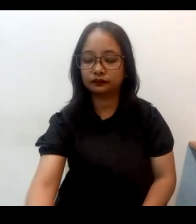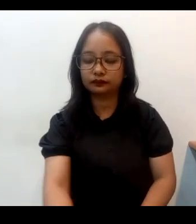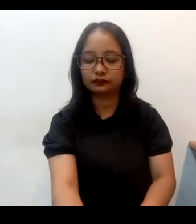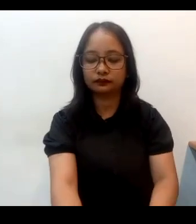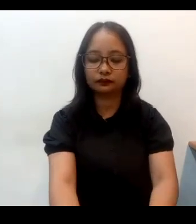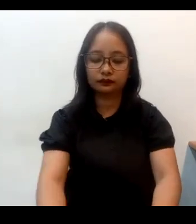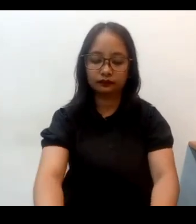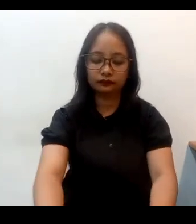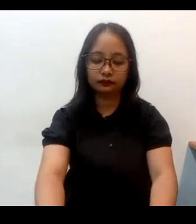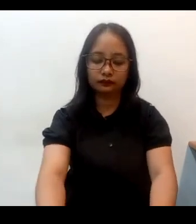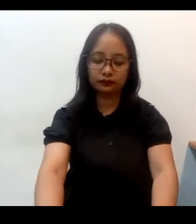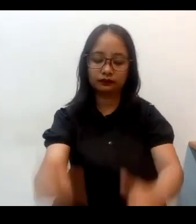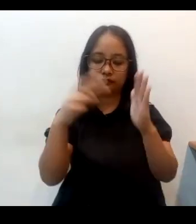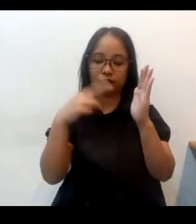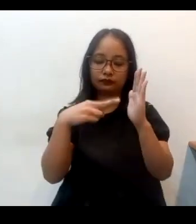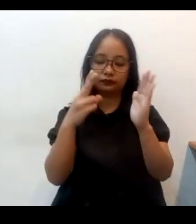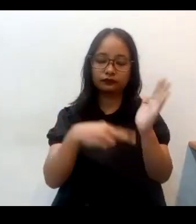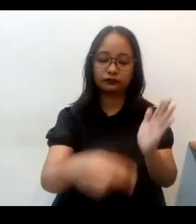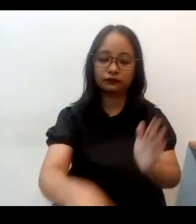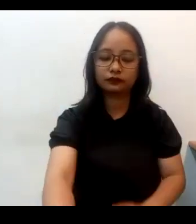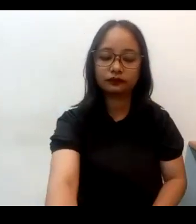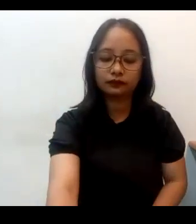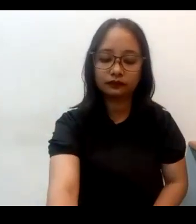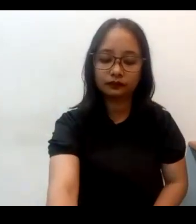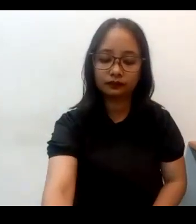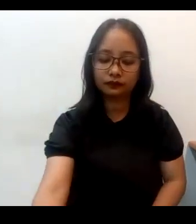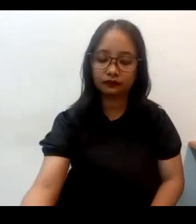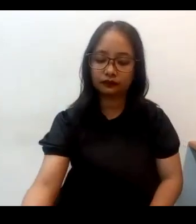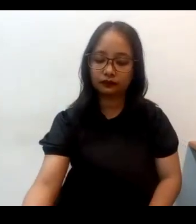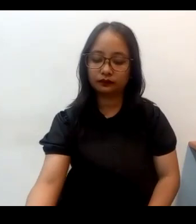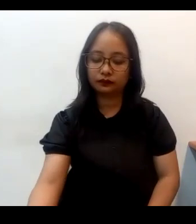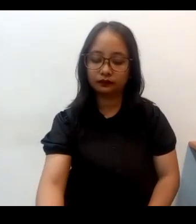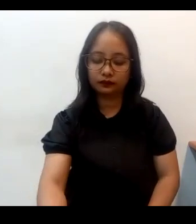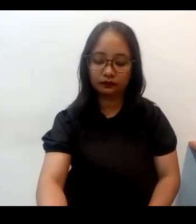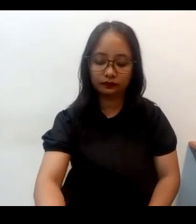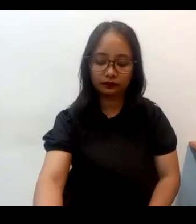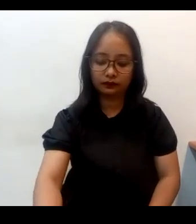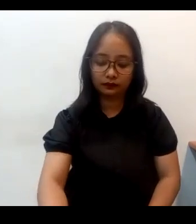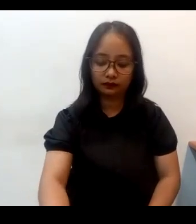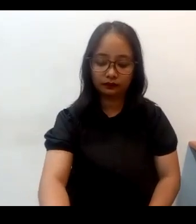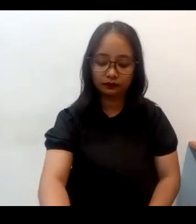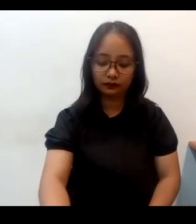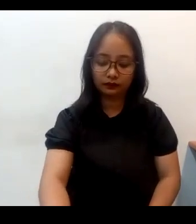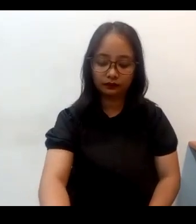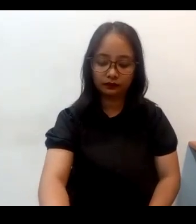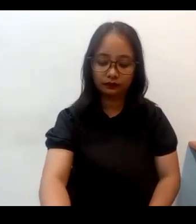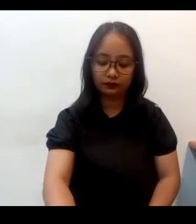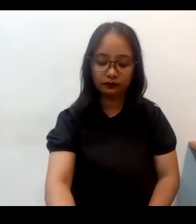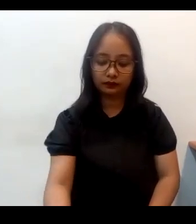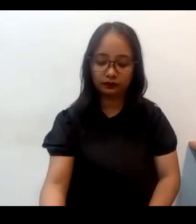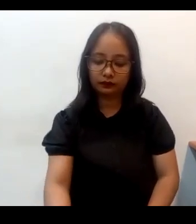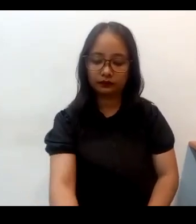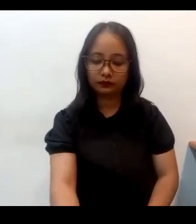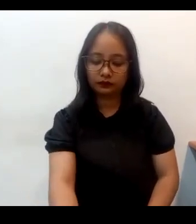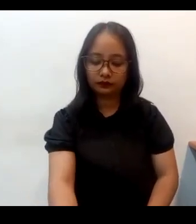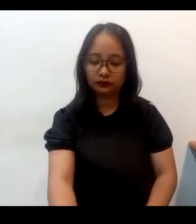Would you read? Kaya't isulat mo ang mga bagay na nakita mo at ang mga bagay ngayon at ang mga bagay na mangyayari pagkatapos ng